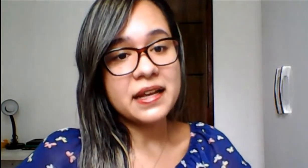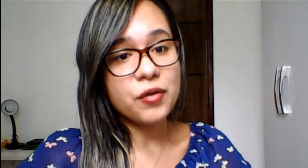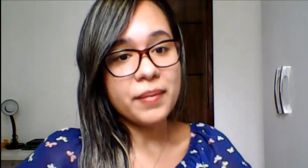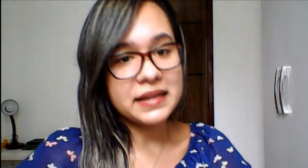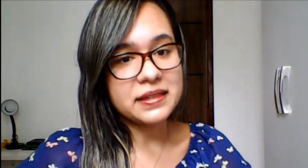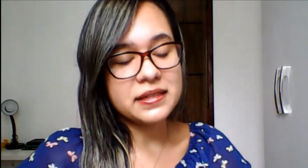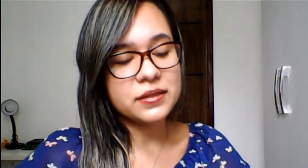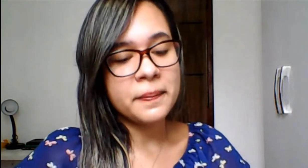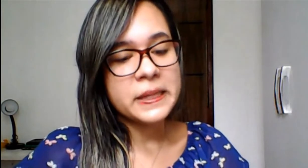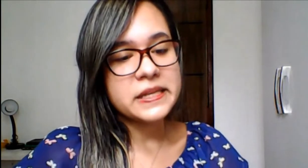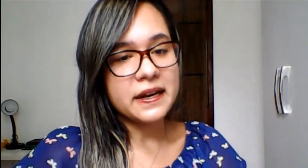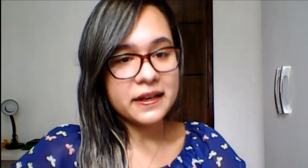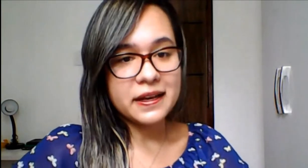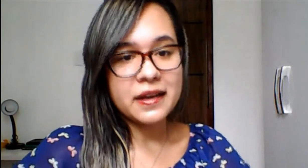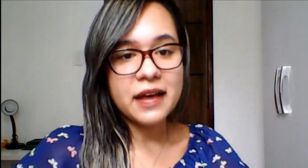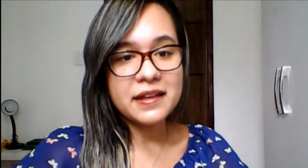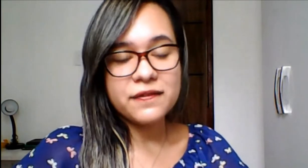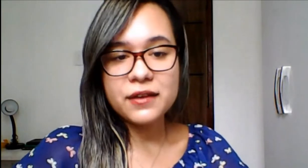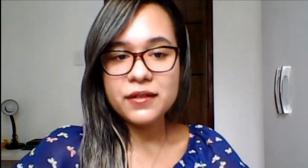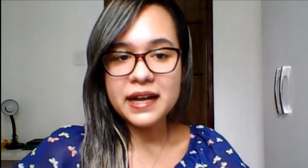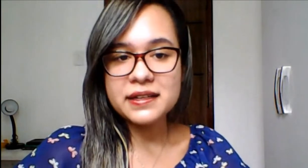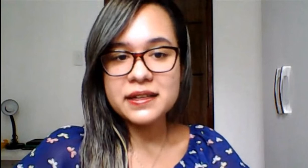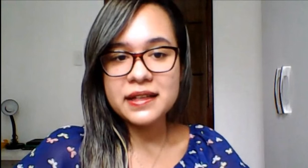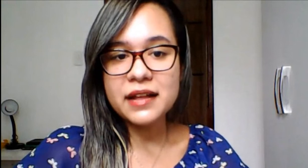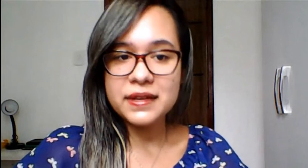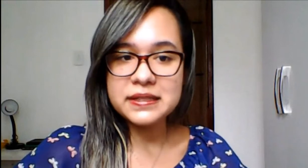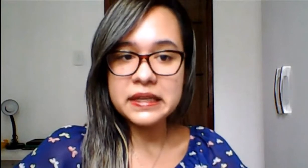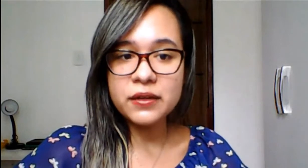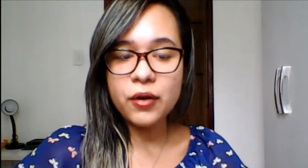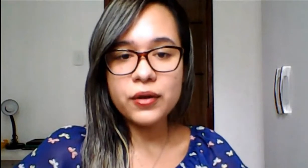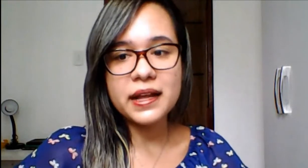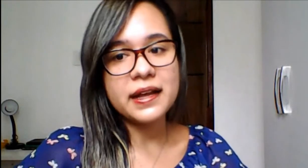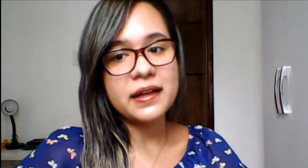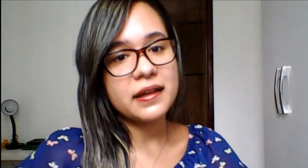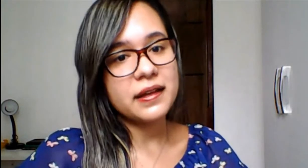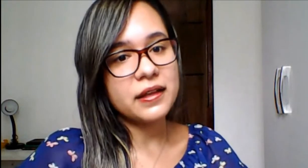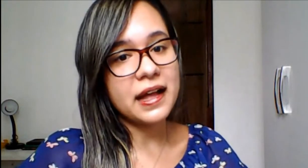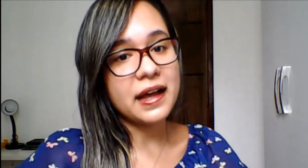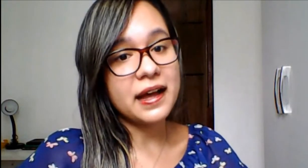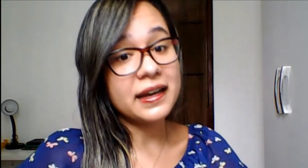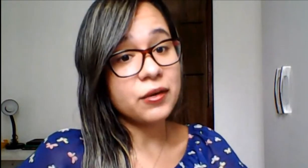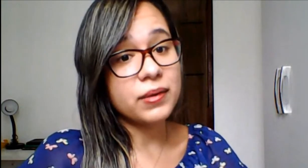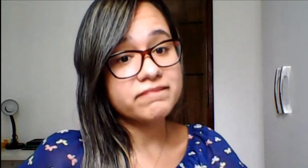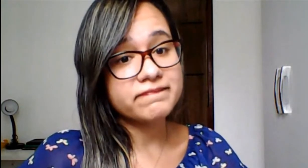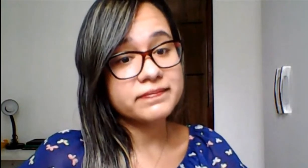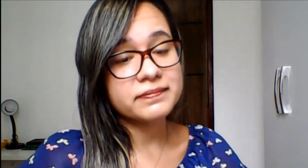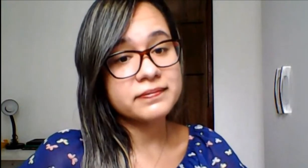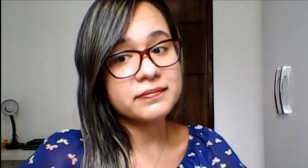com base nisso, será que a dificuldade está no ensino ou está na língua?